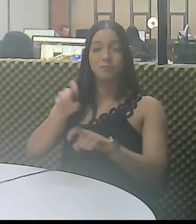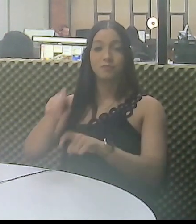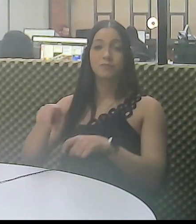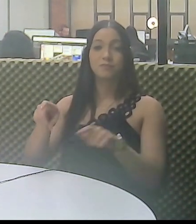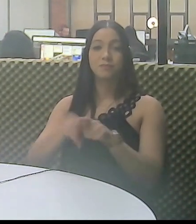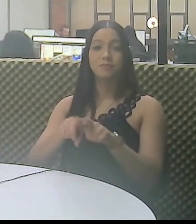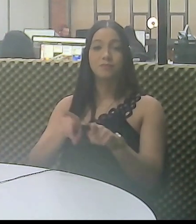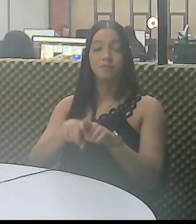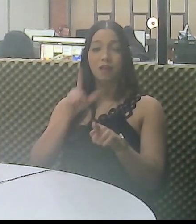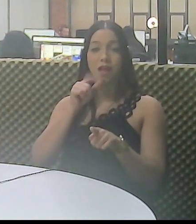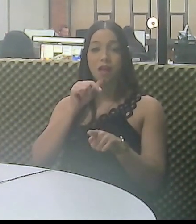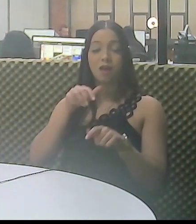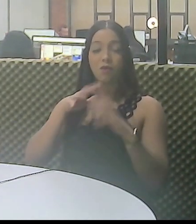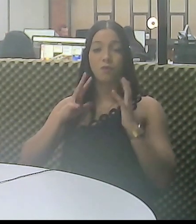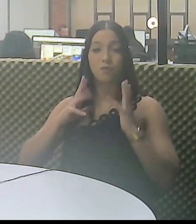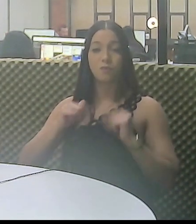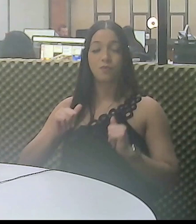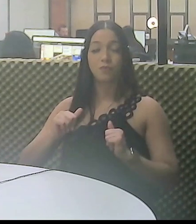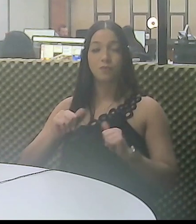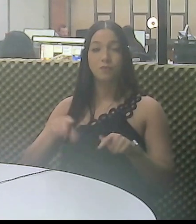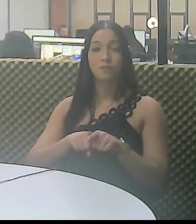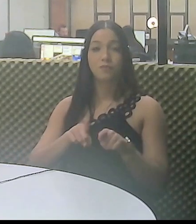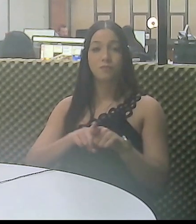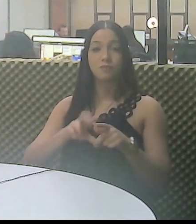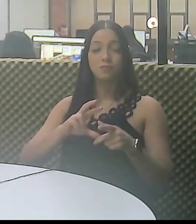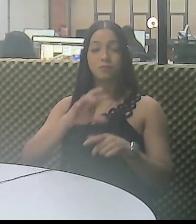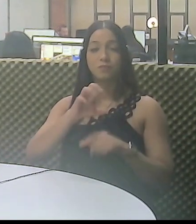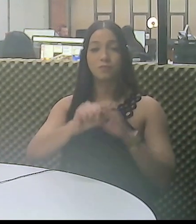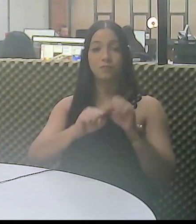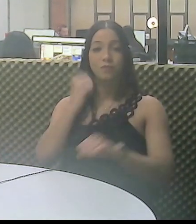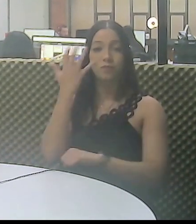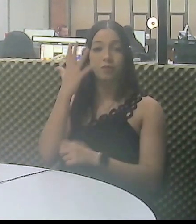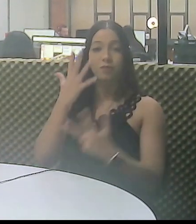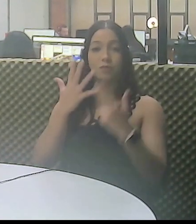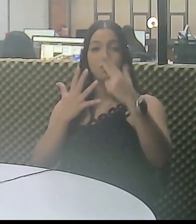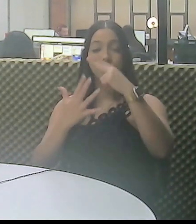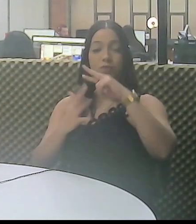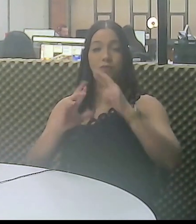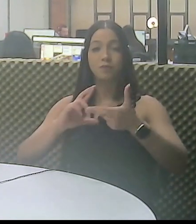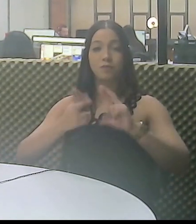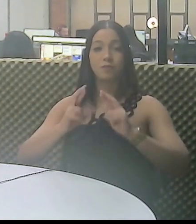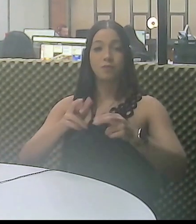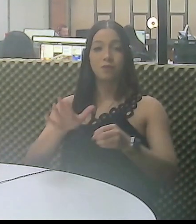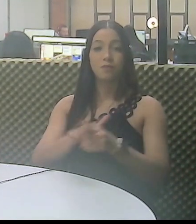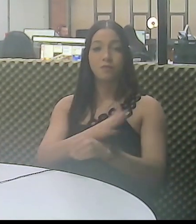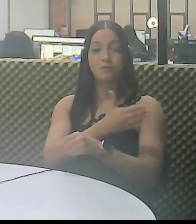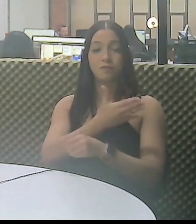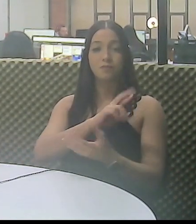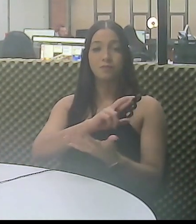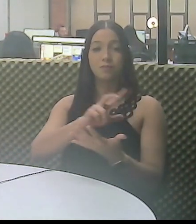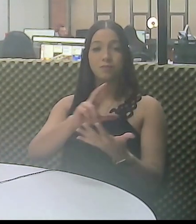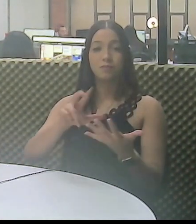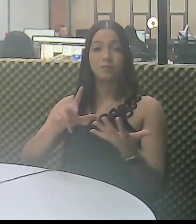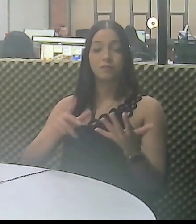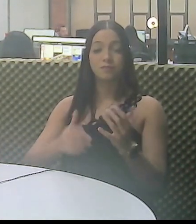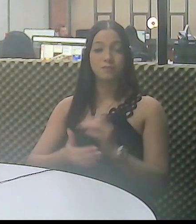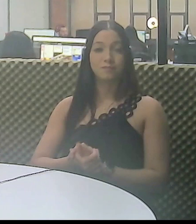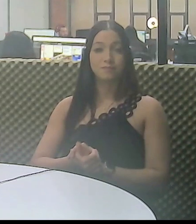capina, hidrojateamento de vias, catatreco, podas, coleta seletiva, tapa-buraco, entre